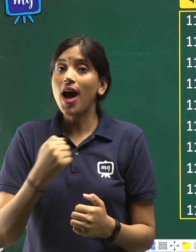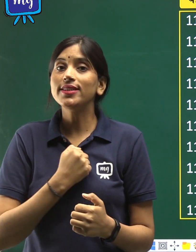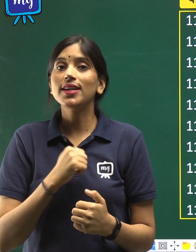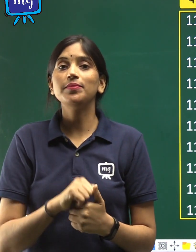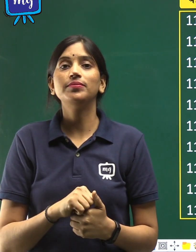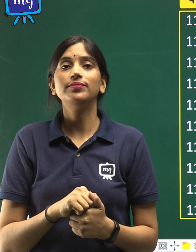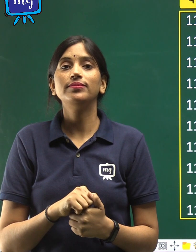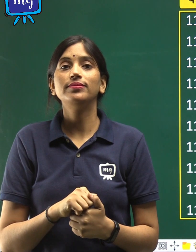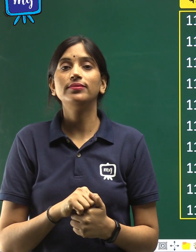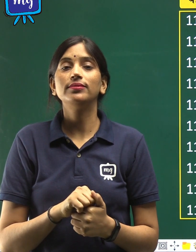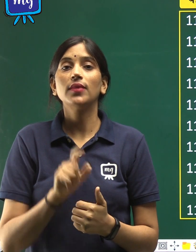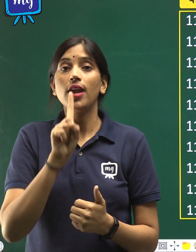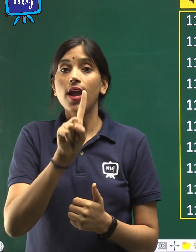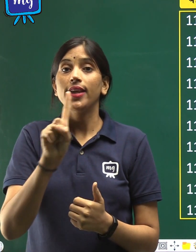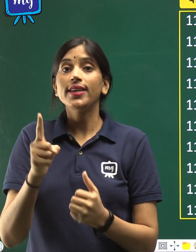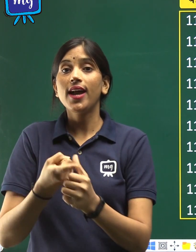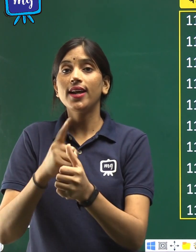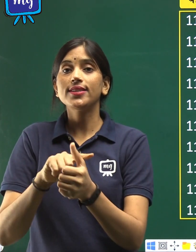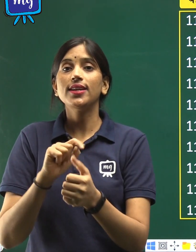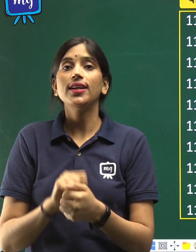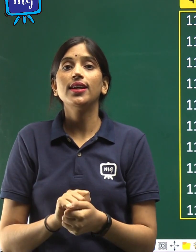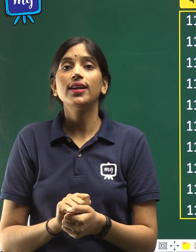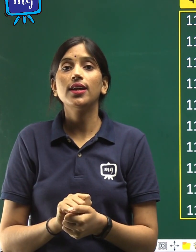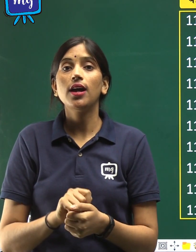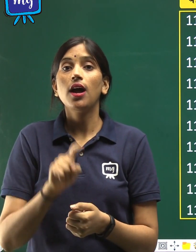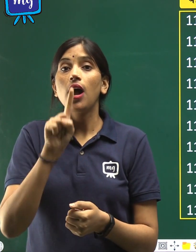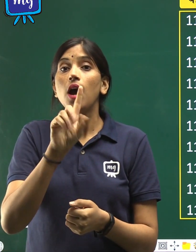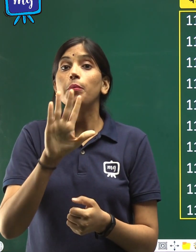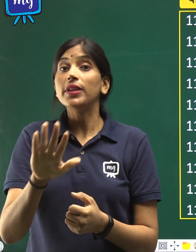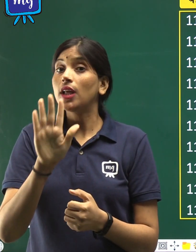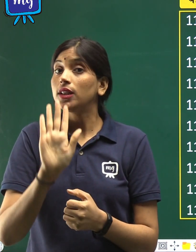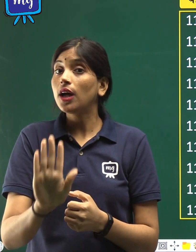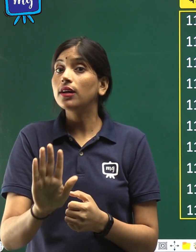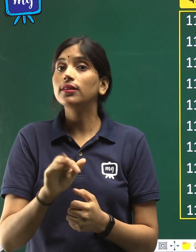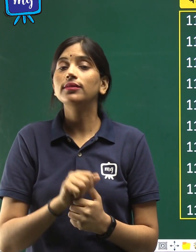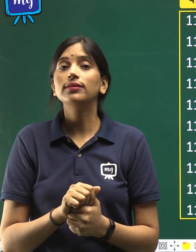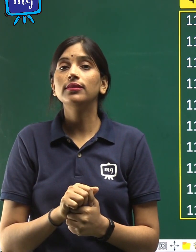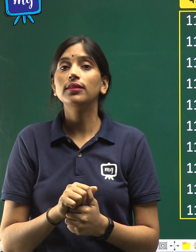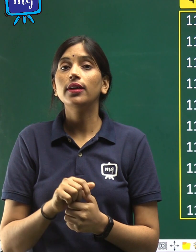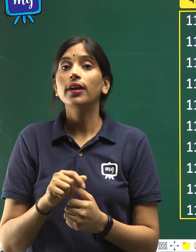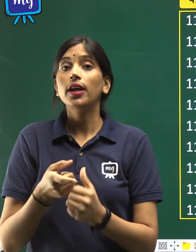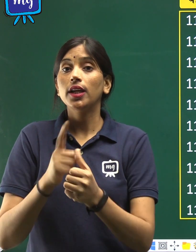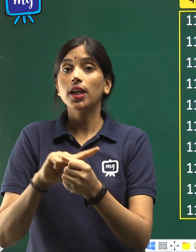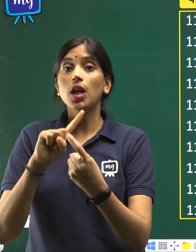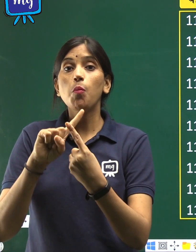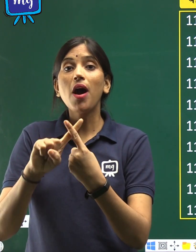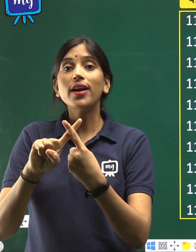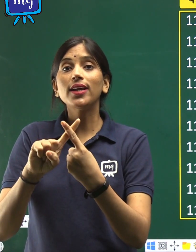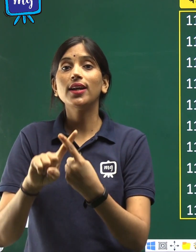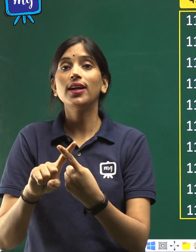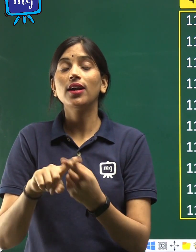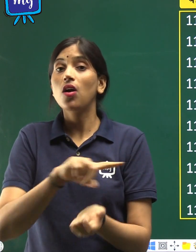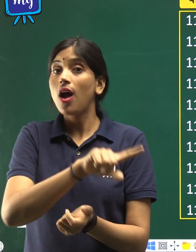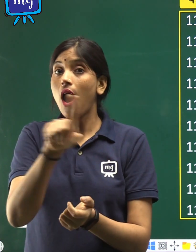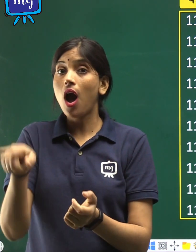हम 11 से 15 तक के पहाड़े